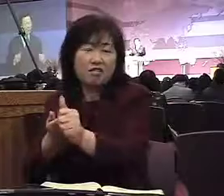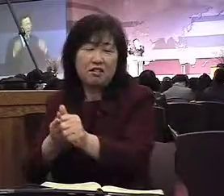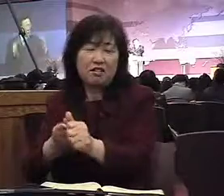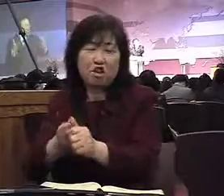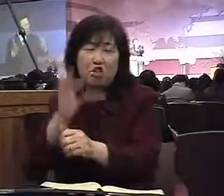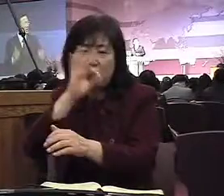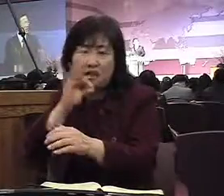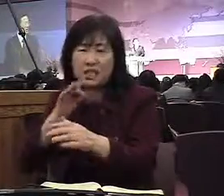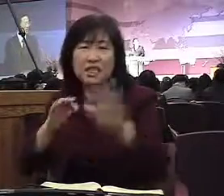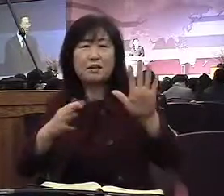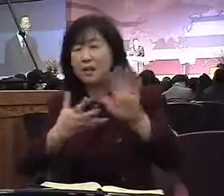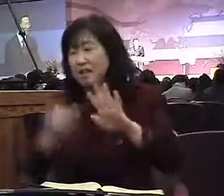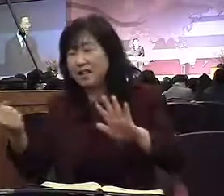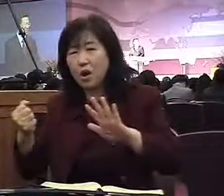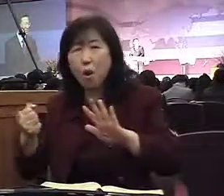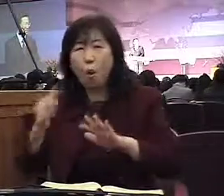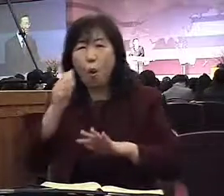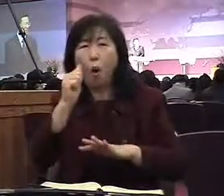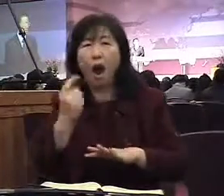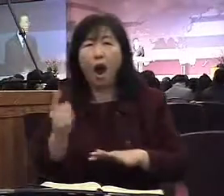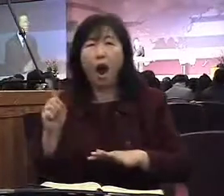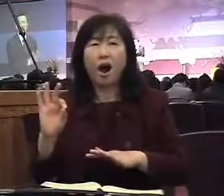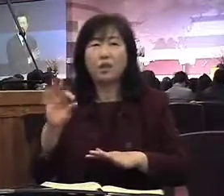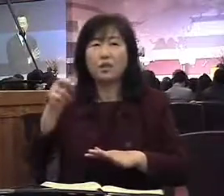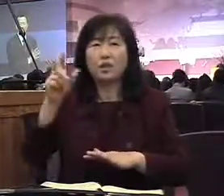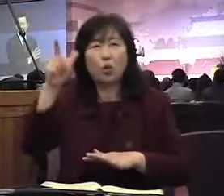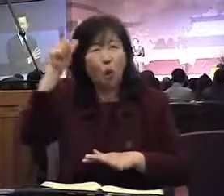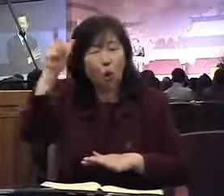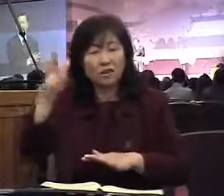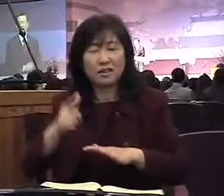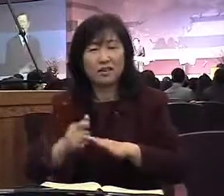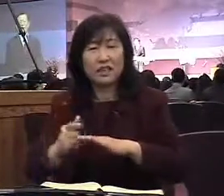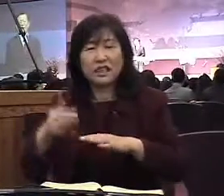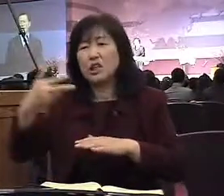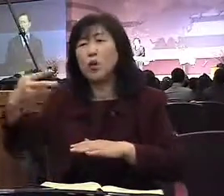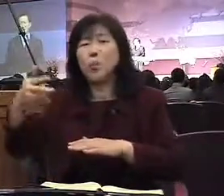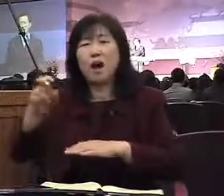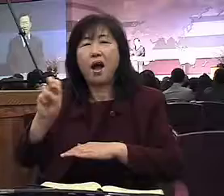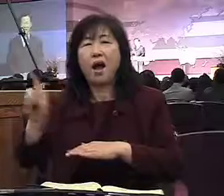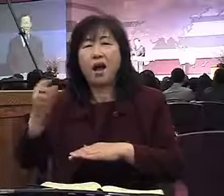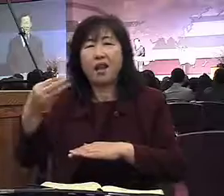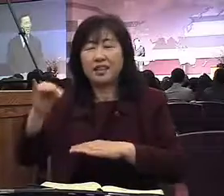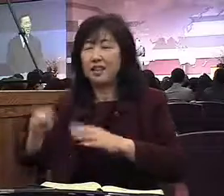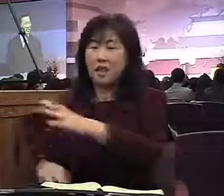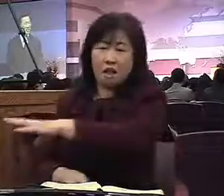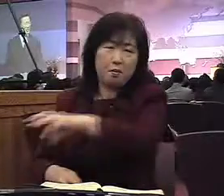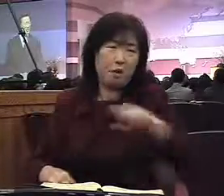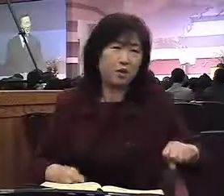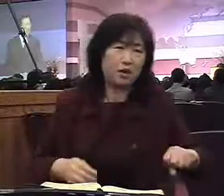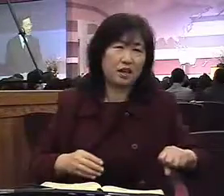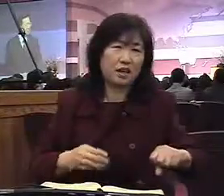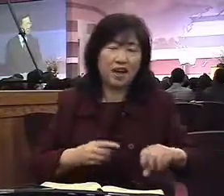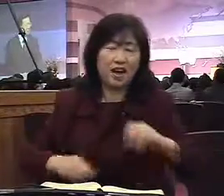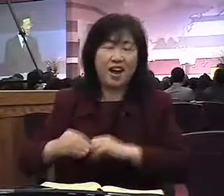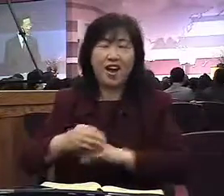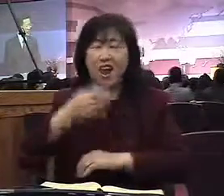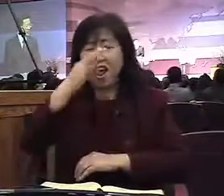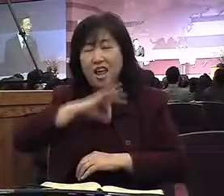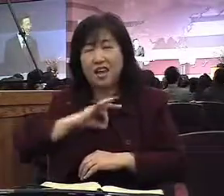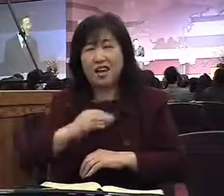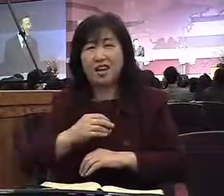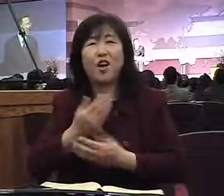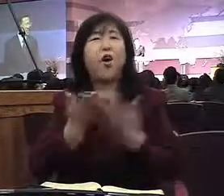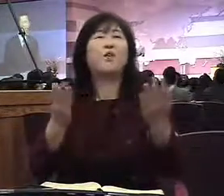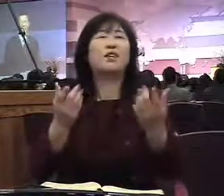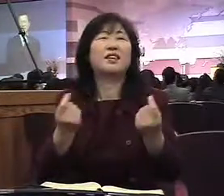5마리 뺏어오고 황소 7마리를 뺏기니 말이죠. 돌려주세요. 정말 기가 막힌 거 아니겠어요? 여러분 같은 건